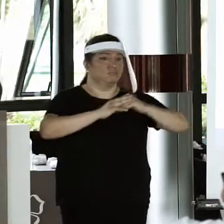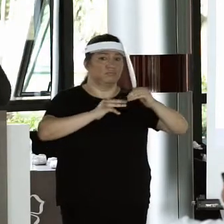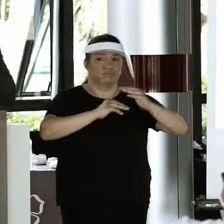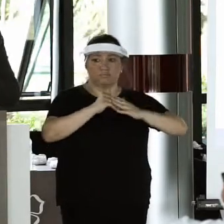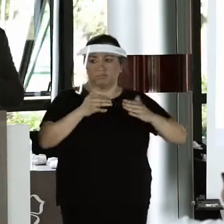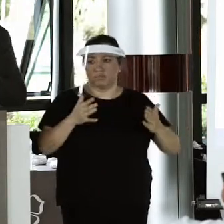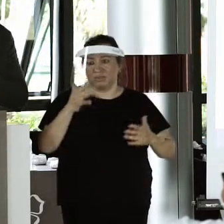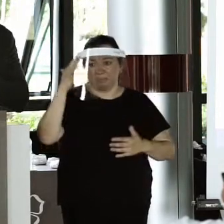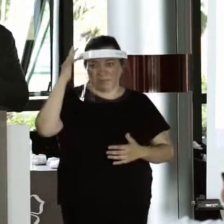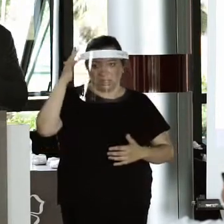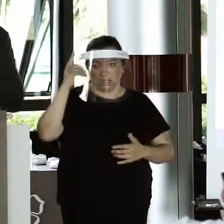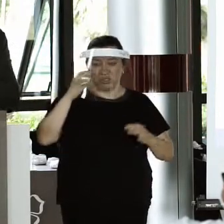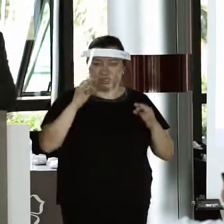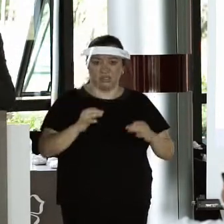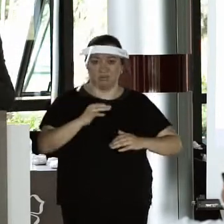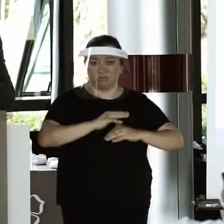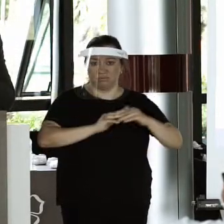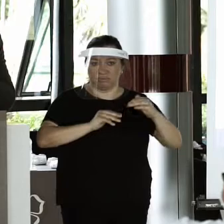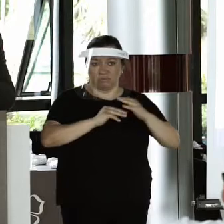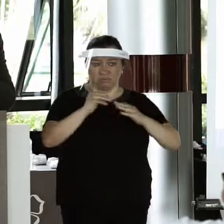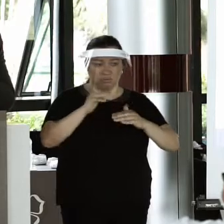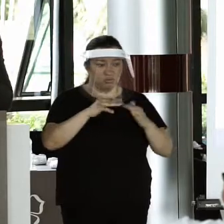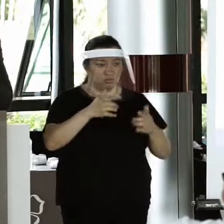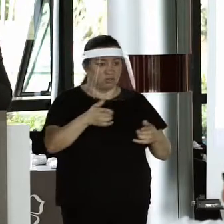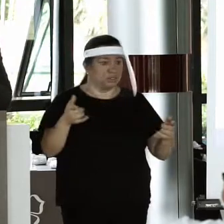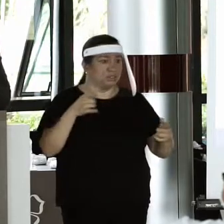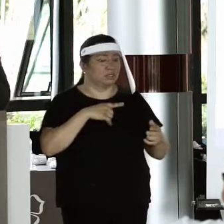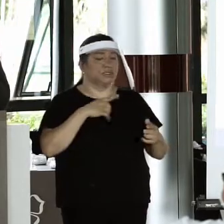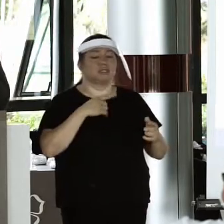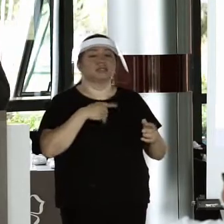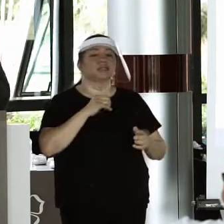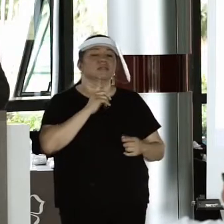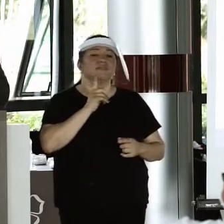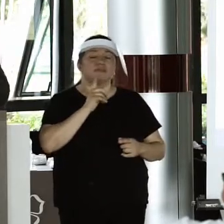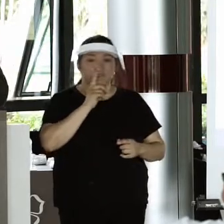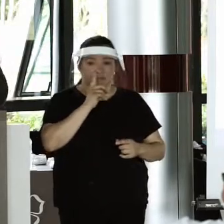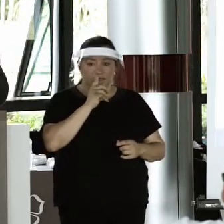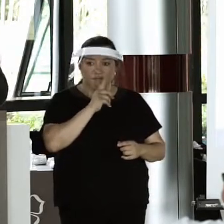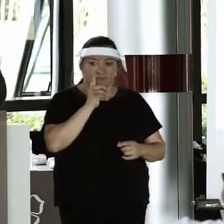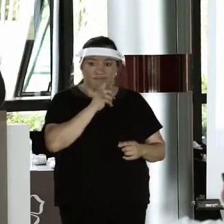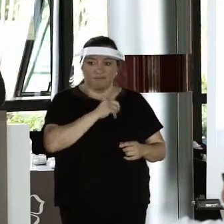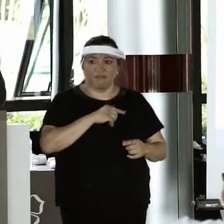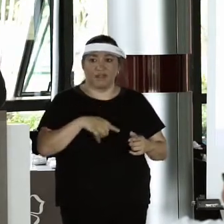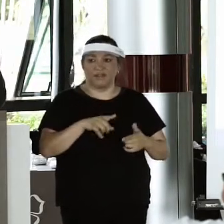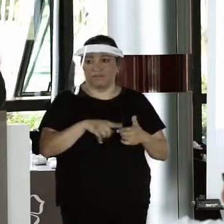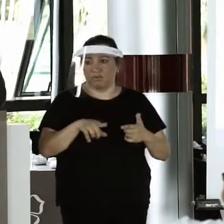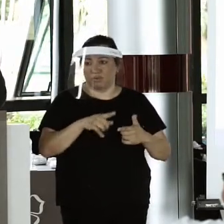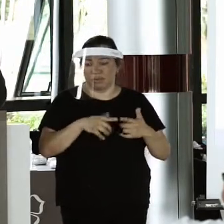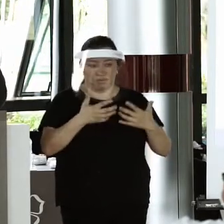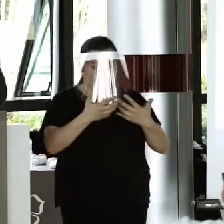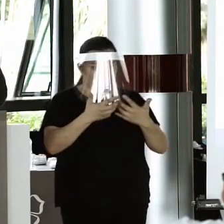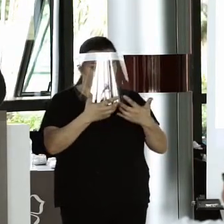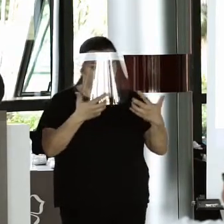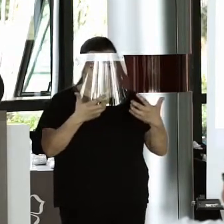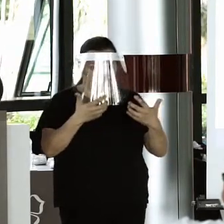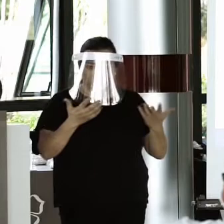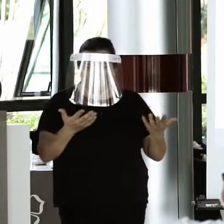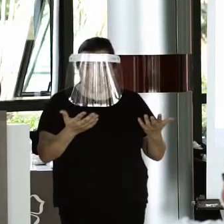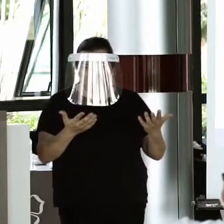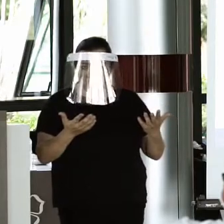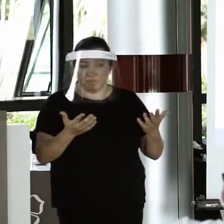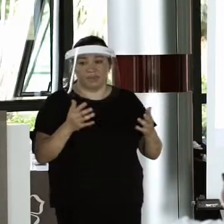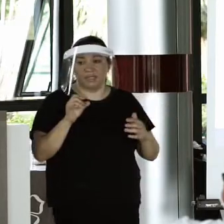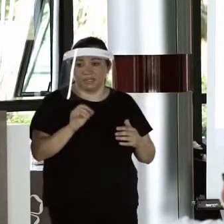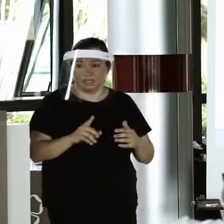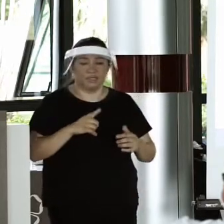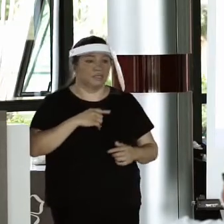que foi feita uma concretagem e você tem uma falha dentro daquele concreto, que a gente chama de nicho de concretagem. Se essa